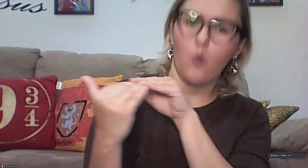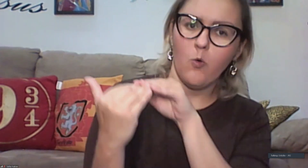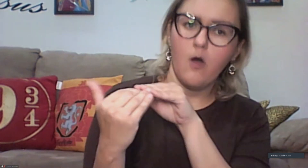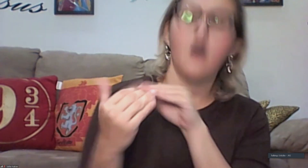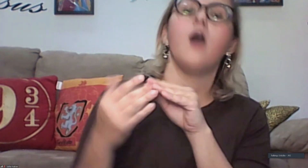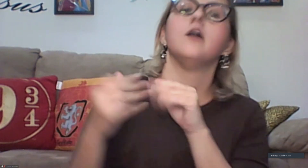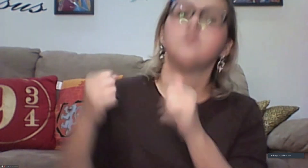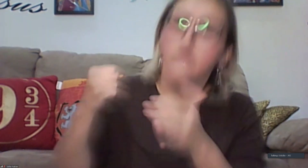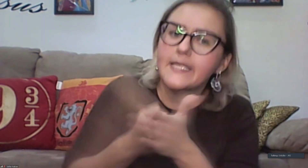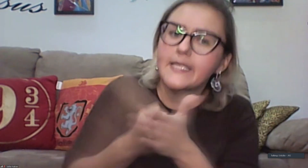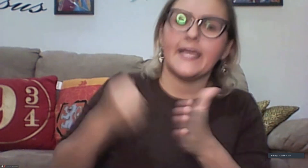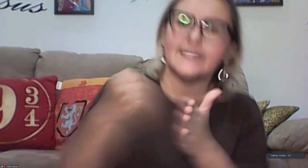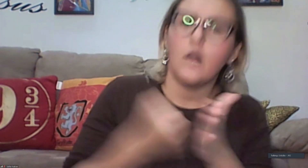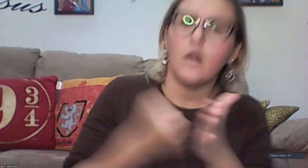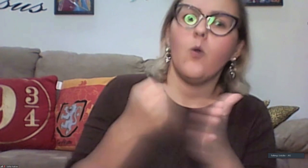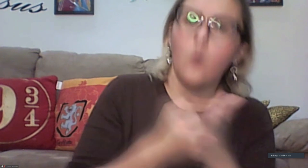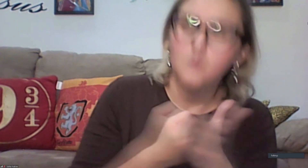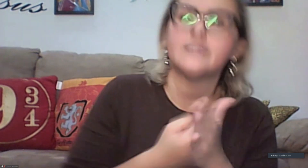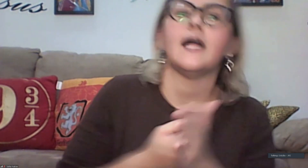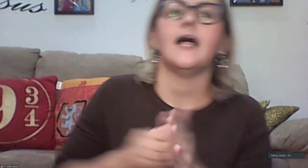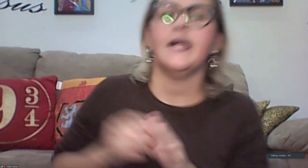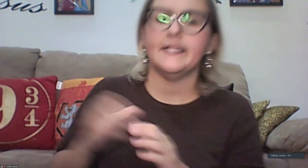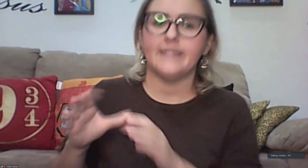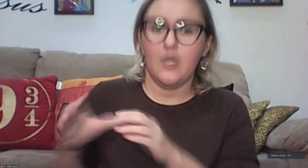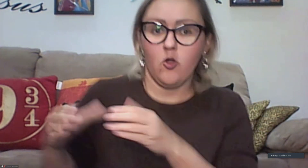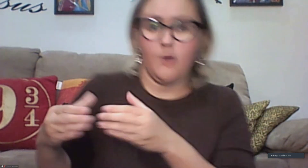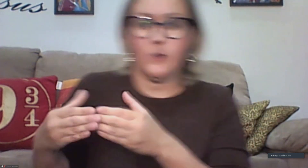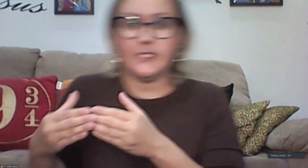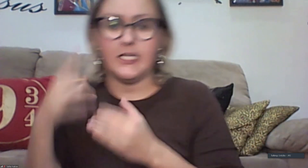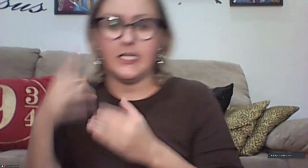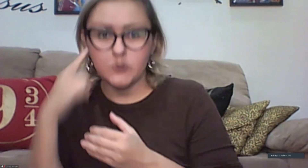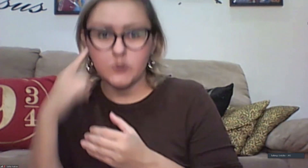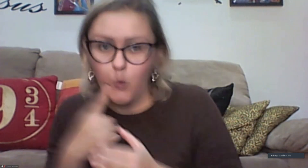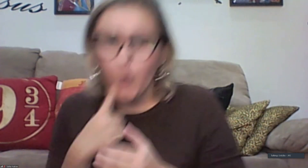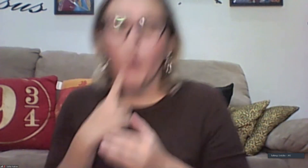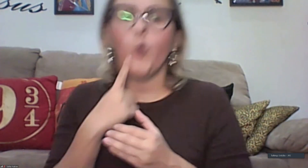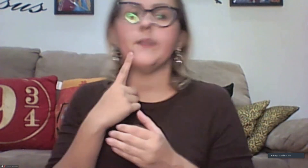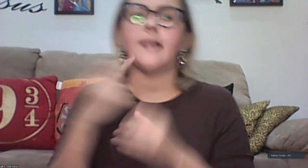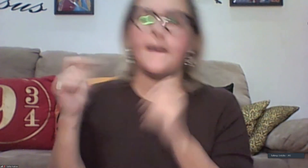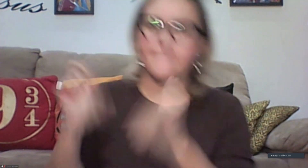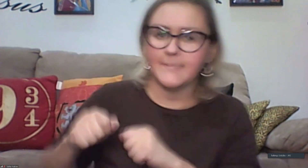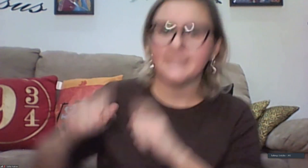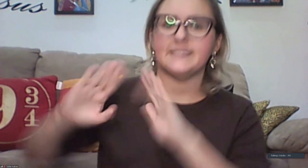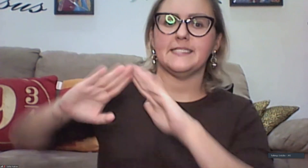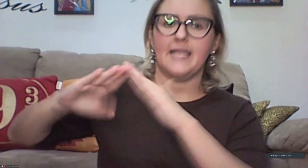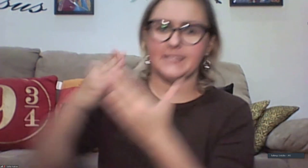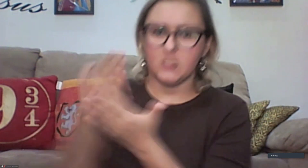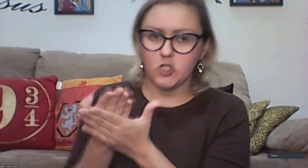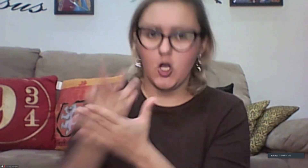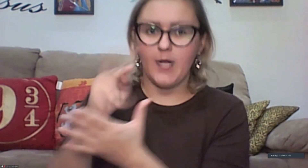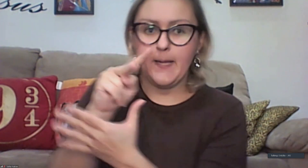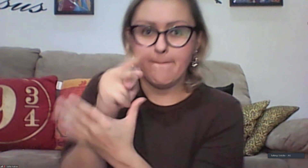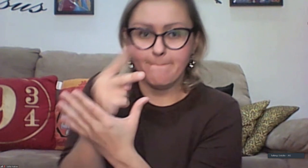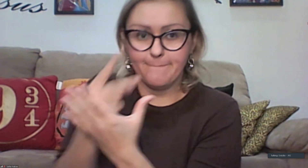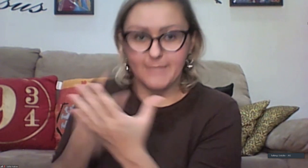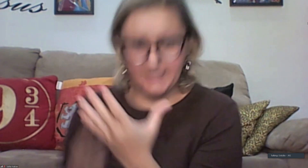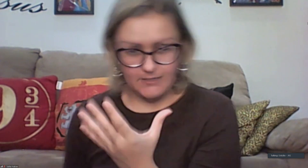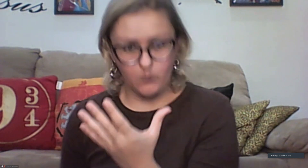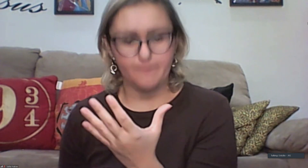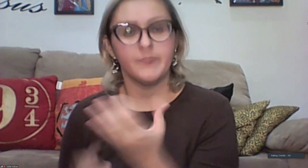jeito dela de ensinar. Porque na verdade eu concordo, nós temos que lutar mesmo,